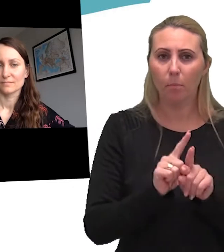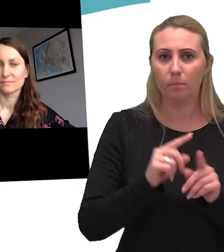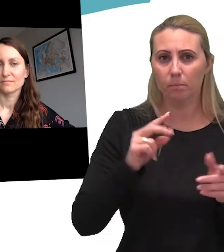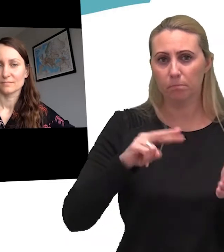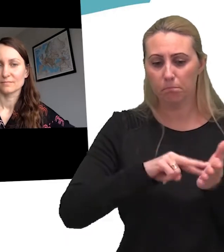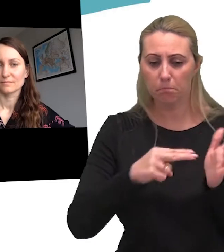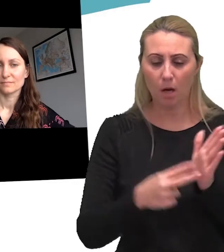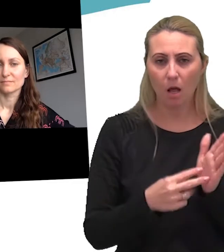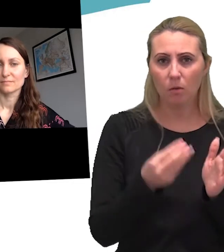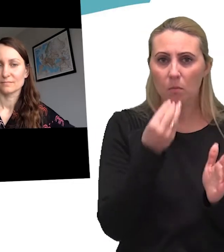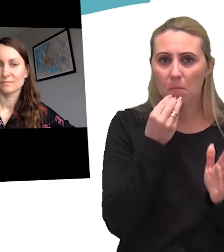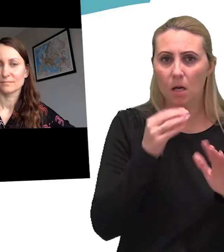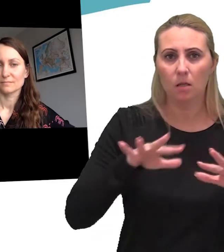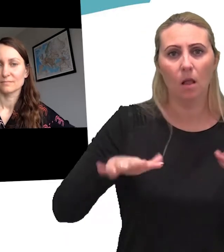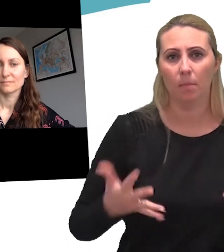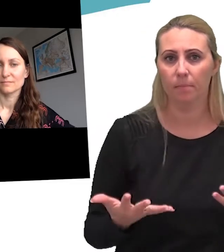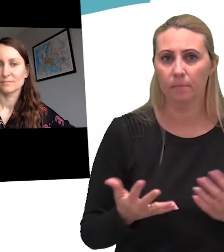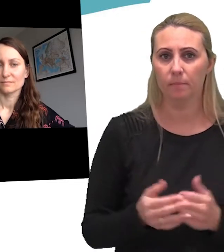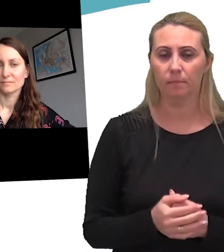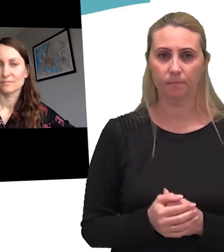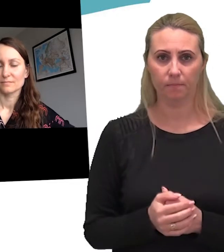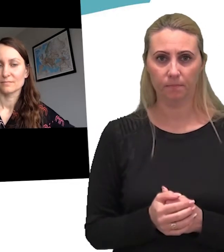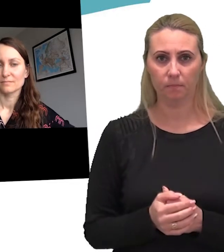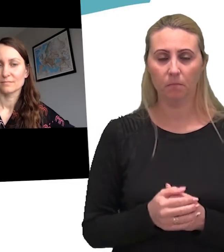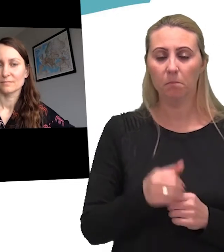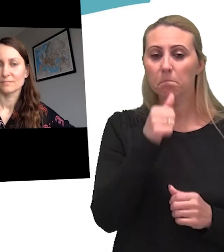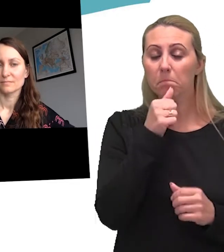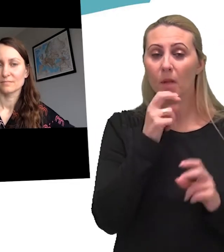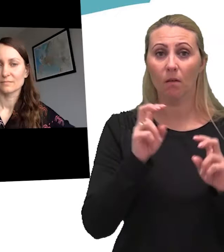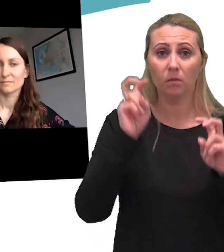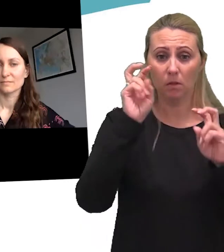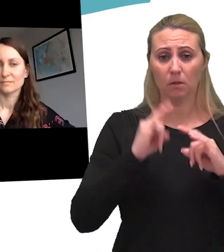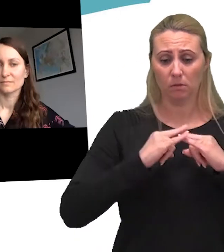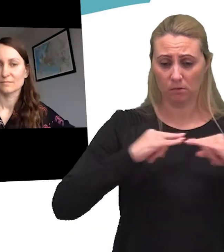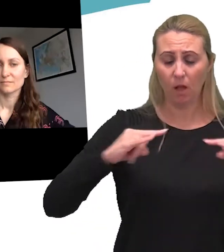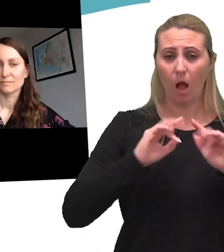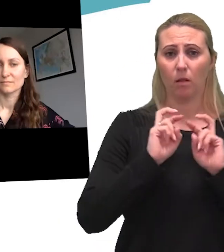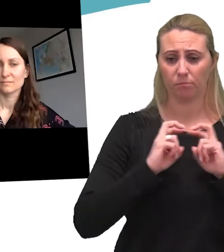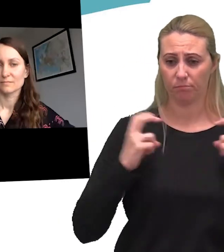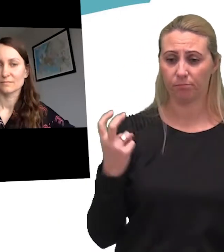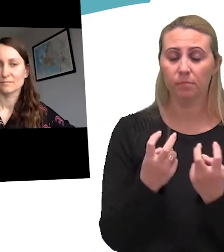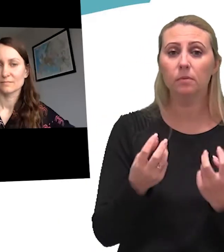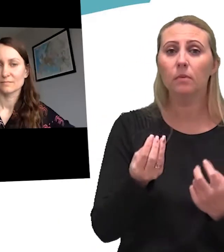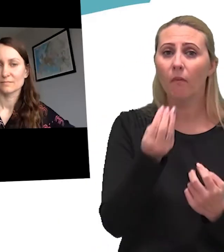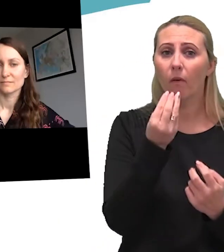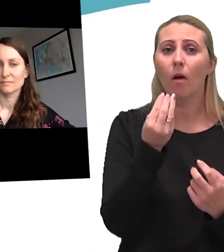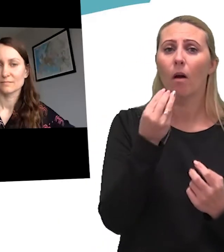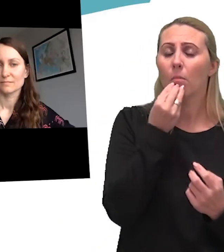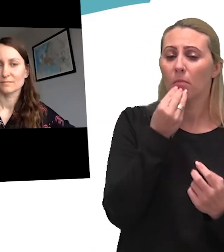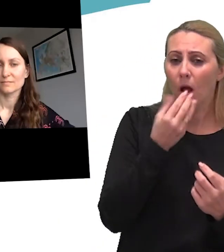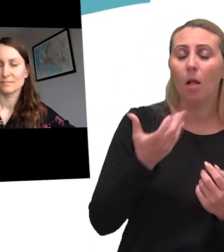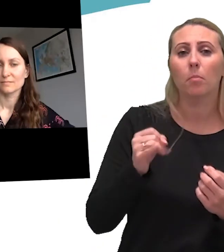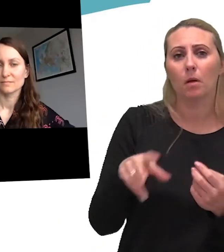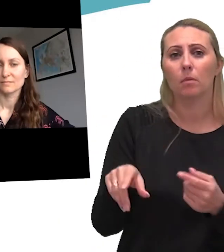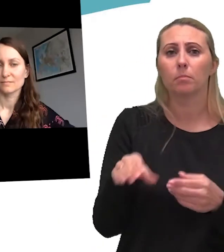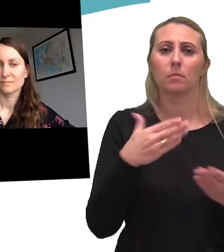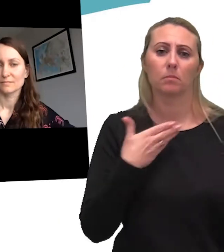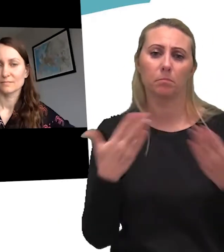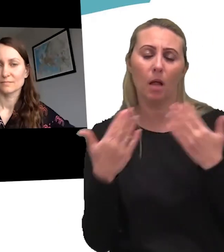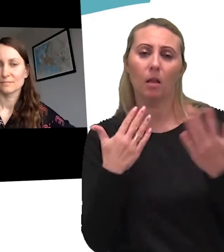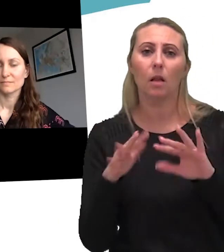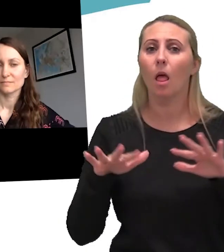į maistą. Tada, ką kalbat prie stalo, tas irgi yra labai svarbu. Ar